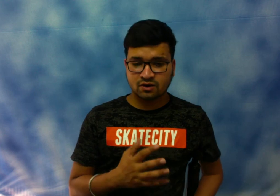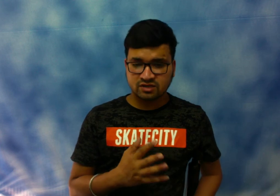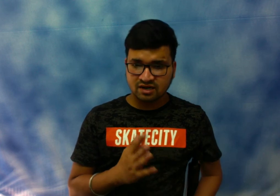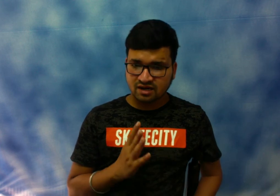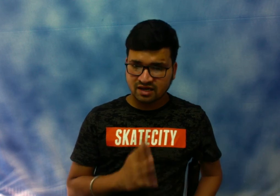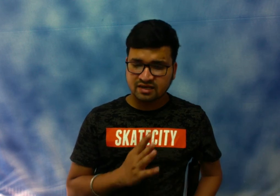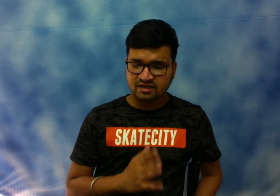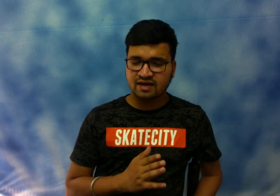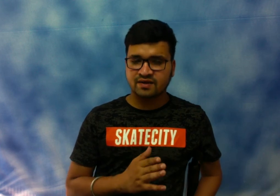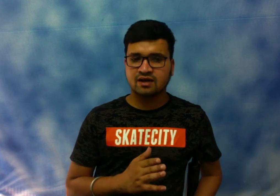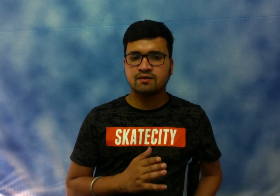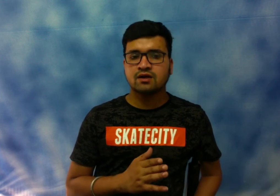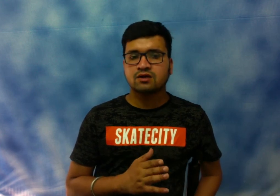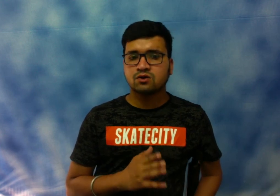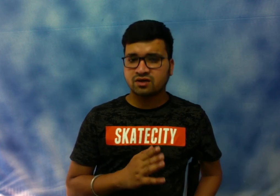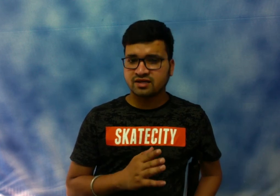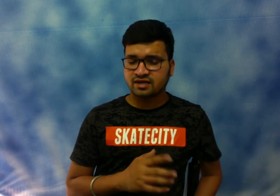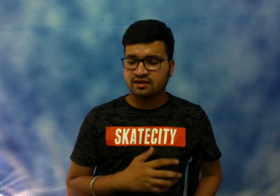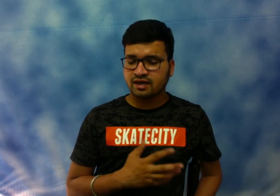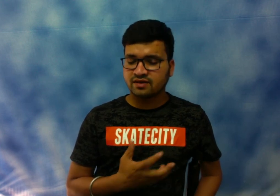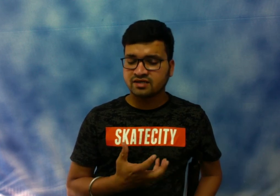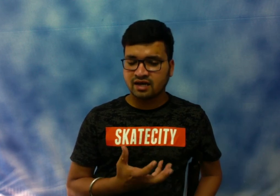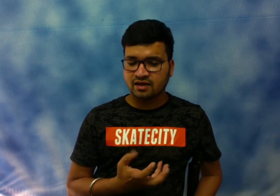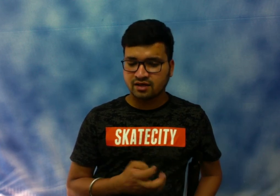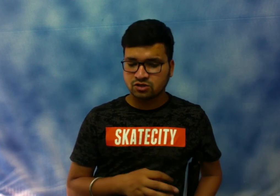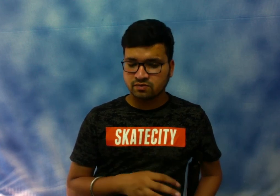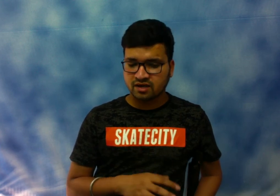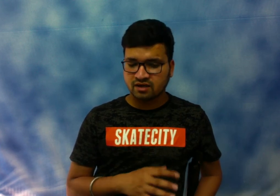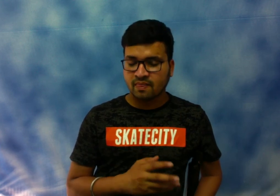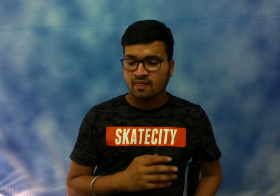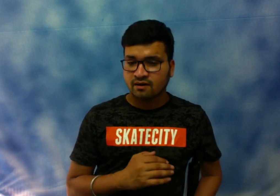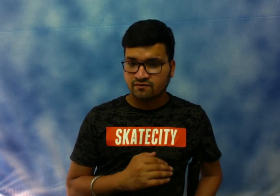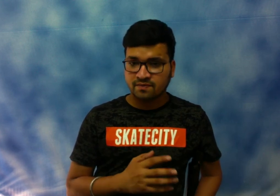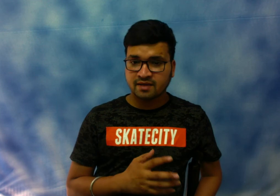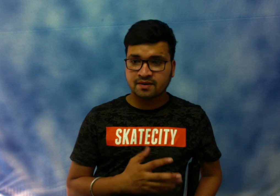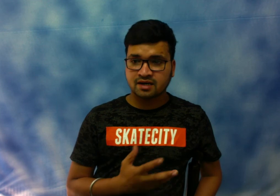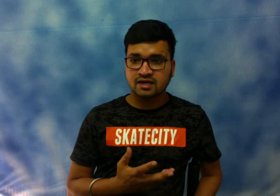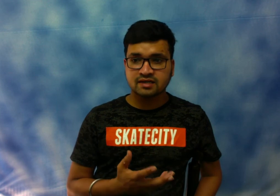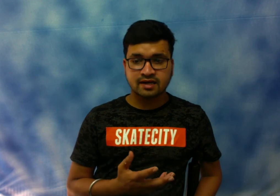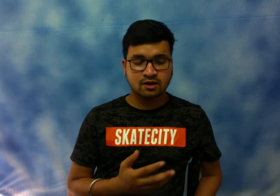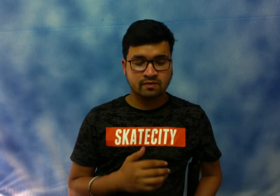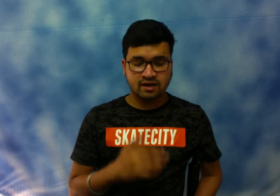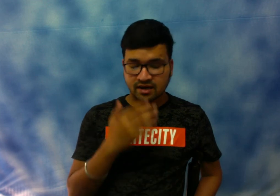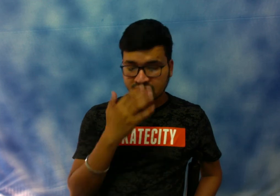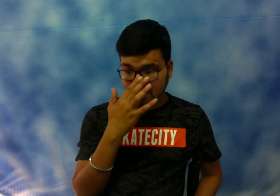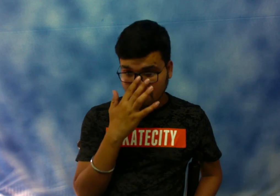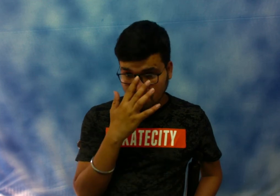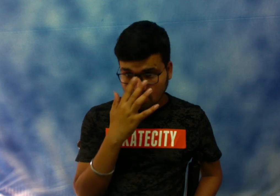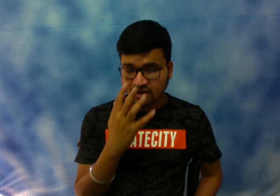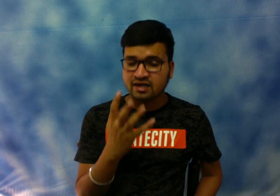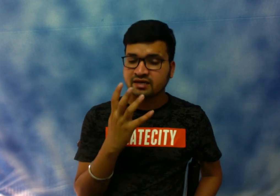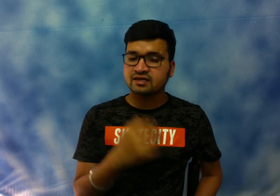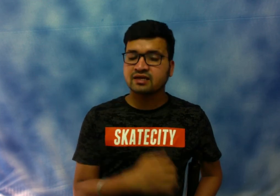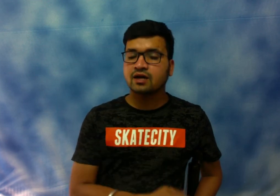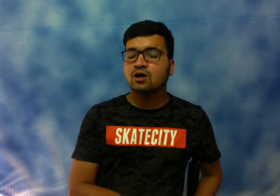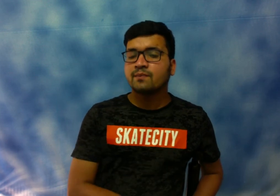जगह नहीं दिखता है, मतलब क्यों हो सकता है कि ऐसे ऐसे जो मतलब फुटपाथ पर कहीं कहीं देखने को मिले, लेकिन अगर मान लो ऐसा नहीं दिखता है फिर